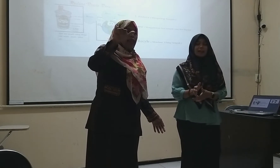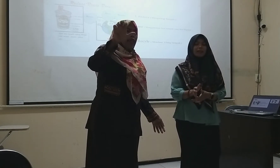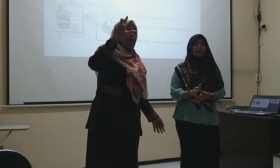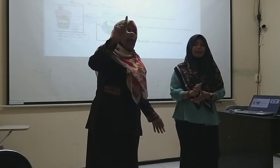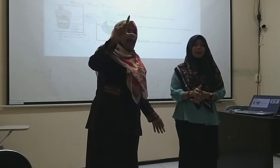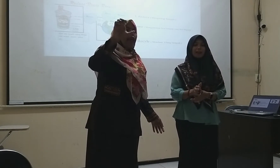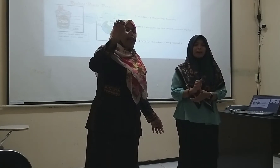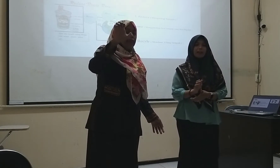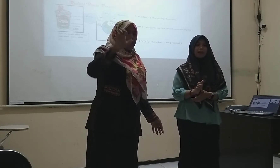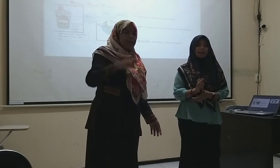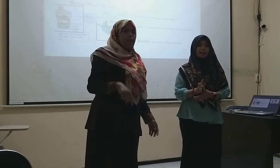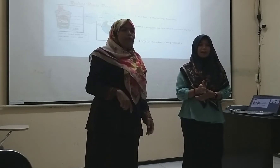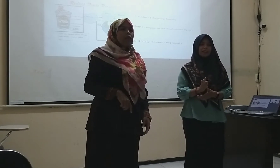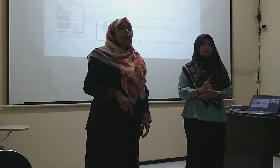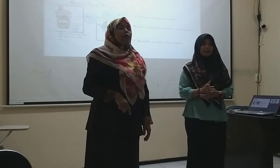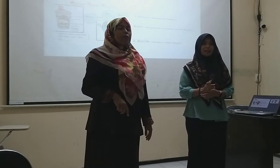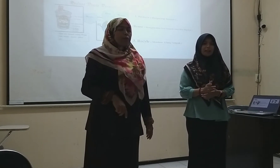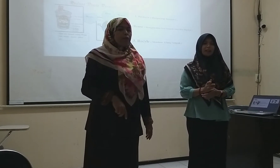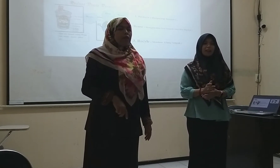RECYLE.